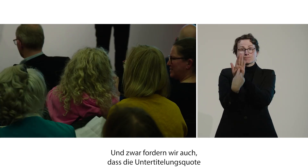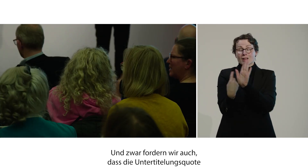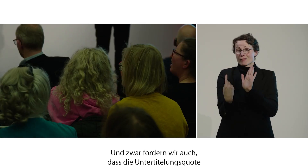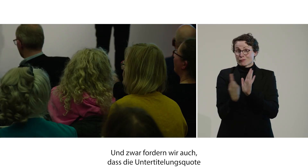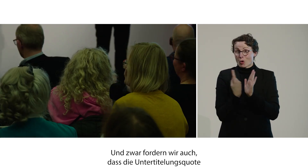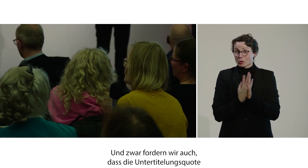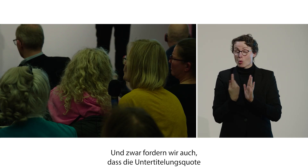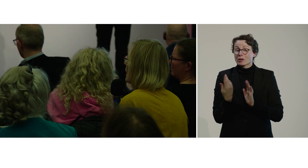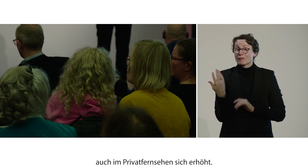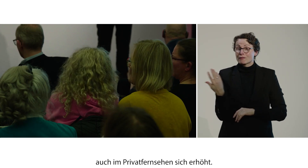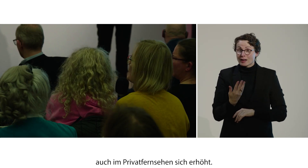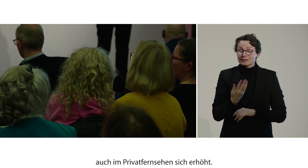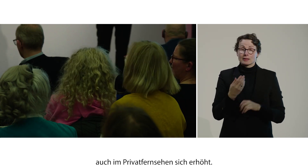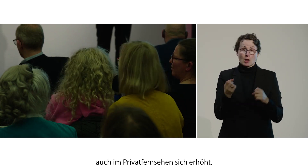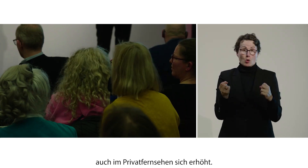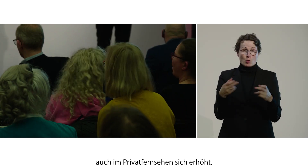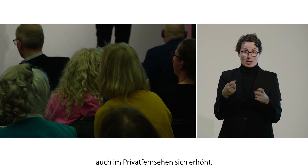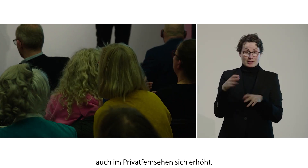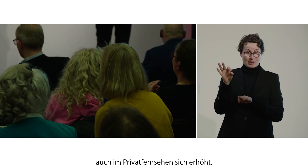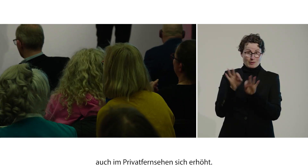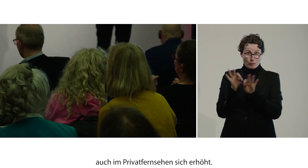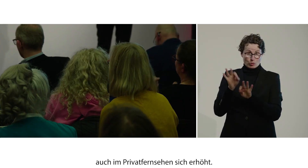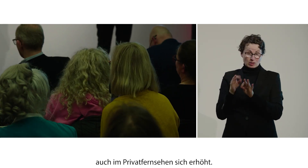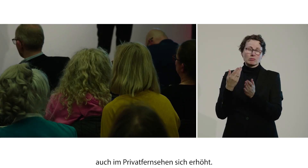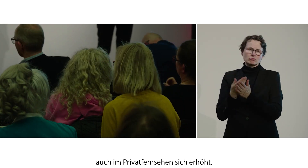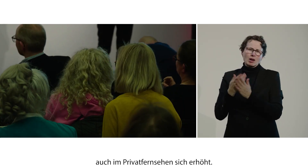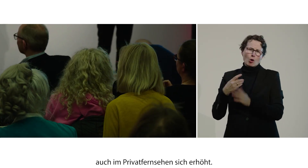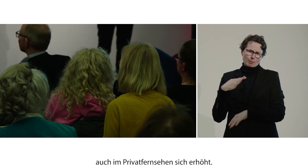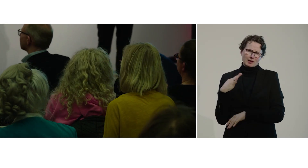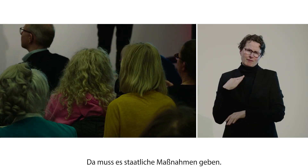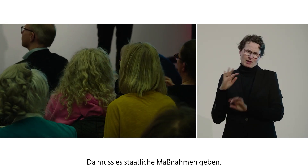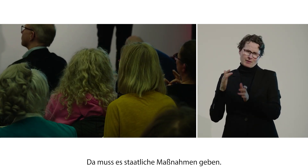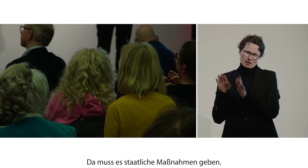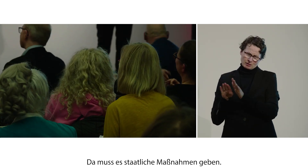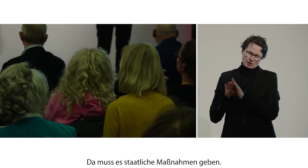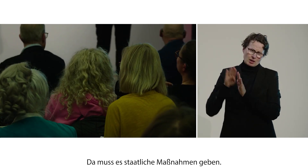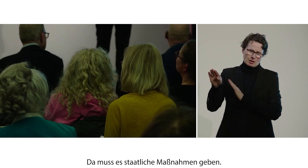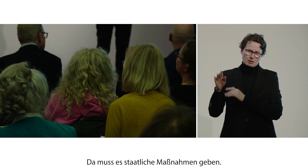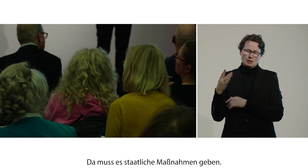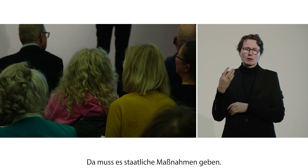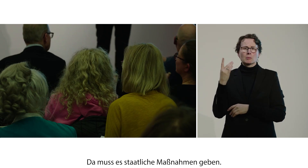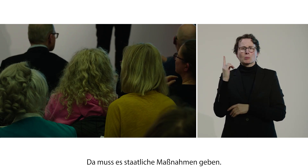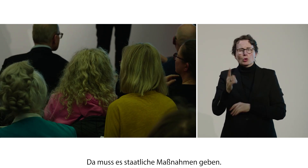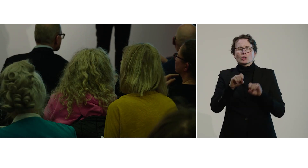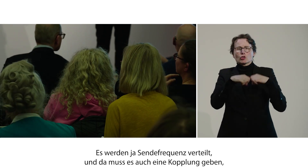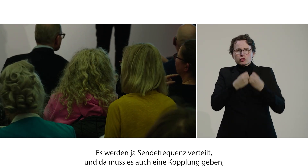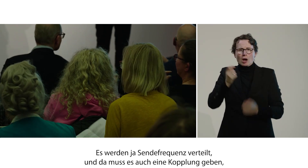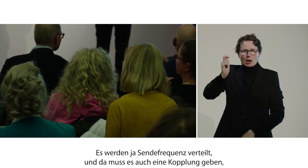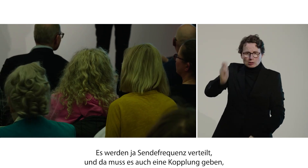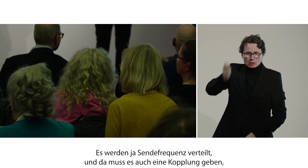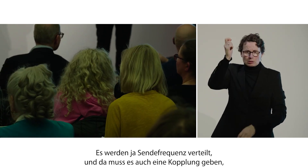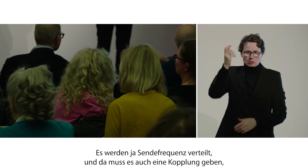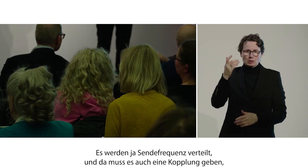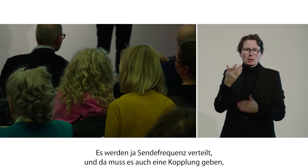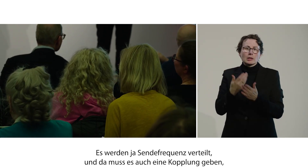Untertitelungsquote auch im Privatfernsehen sich erhöht. Da muss es auch staatliche Maßnahmen geben, es werden ja